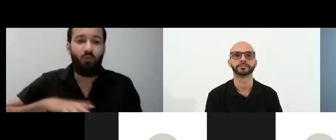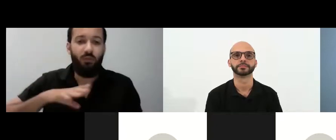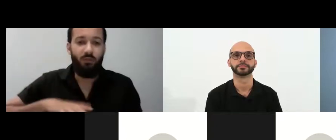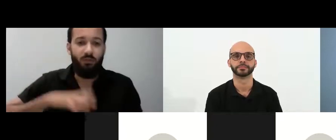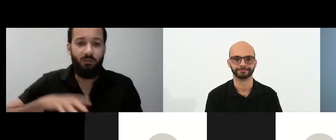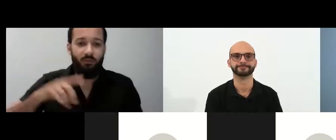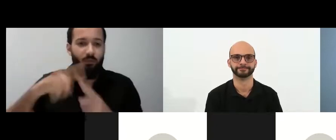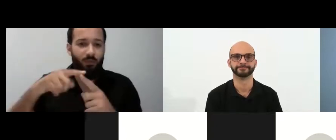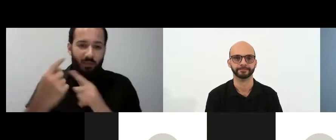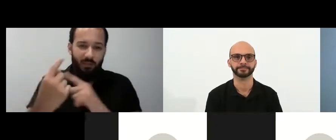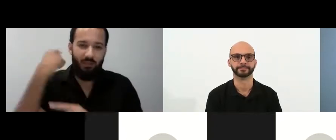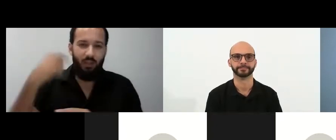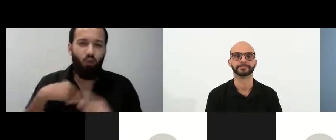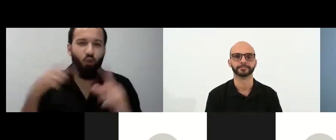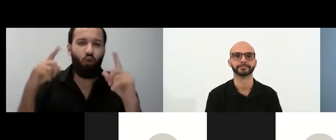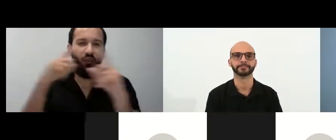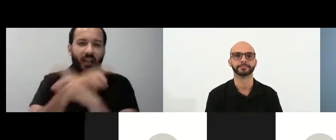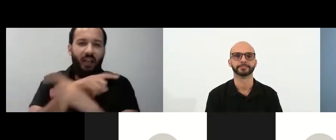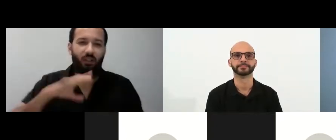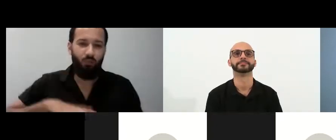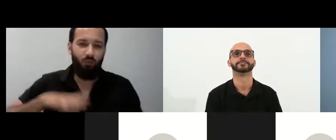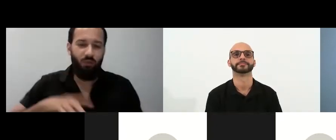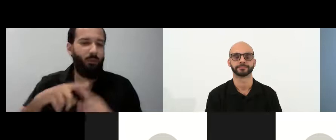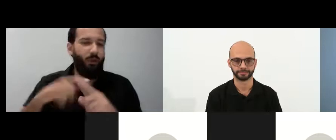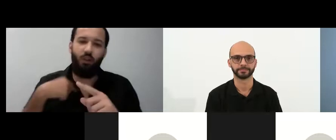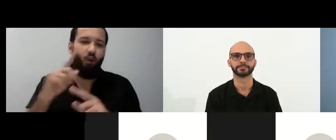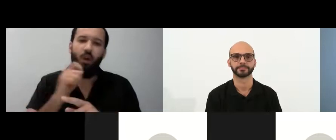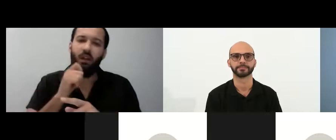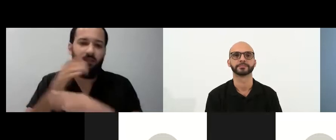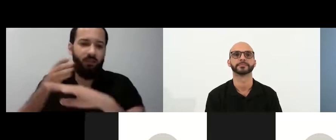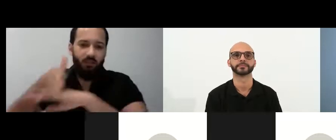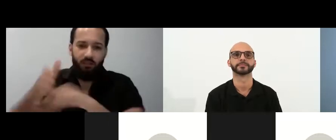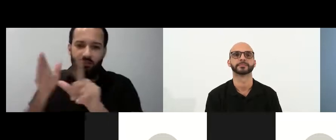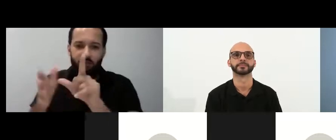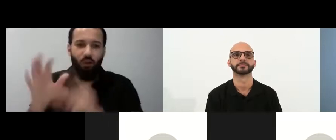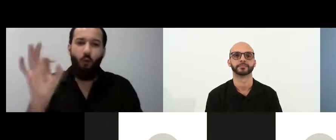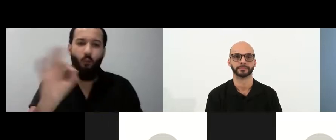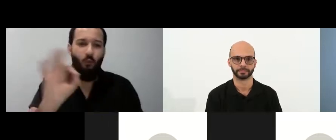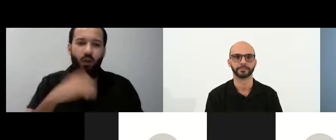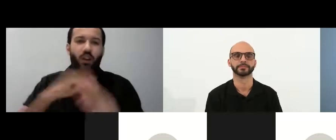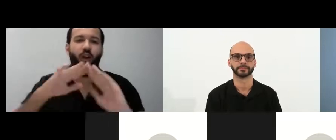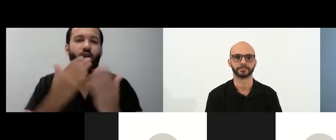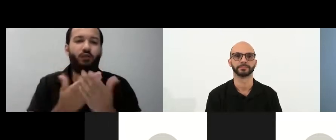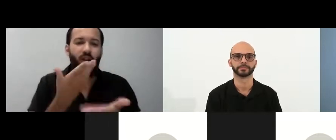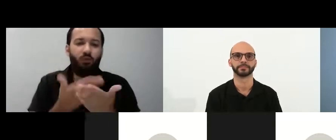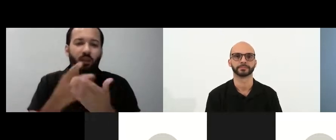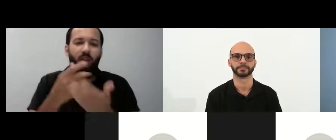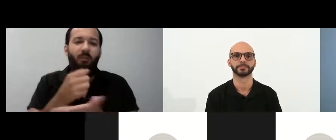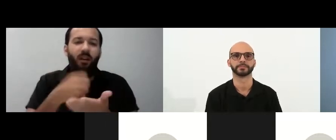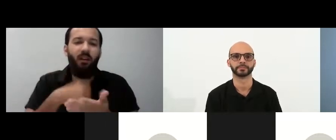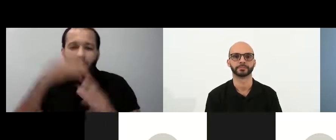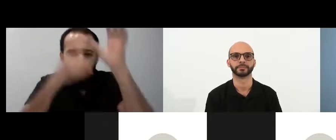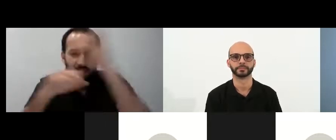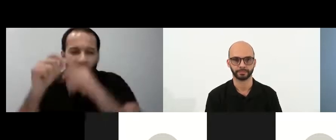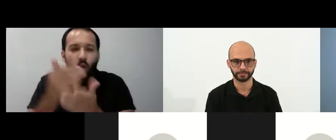mandar mensagem e escrever na língua portuguesa, e antigamente era muito mais difícil o nosso acesso, não havia letras